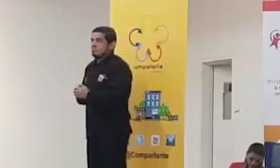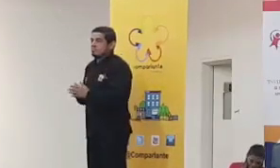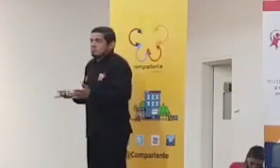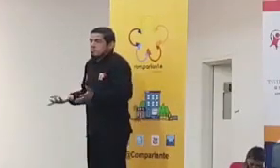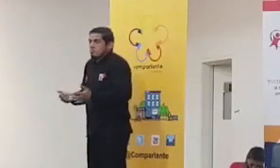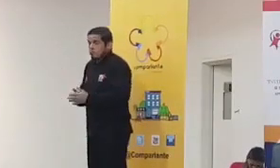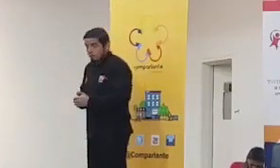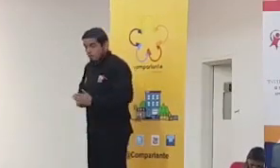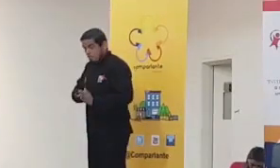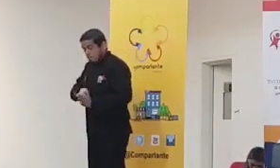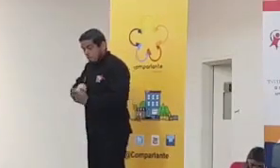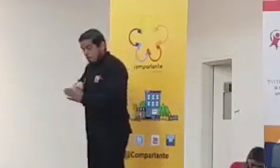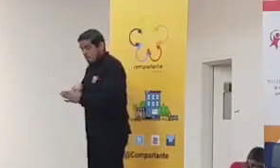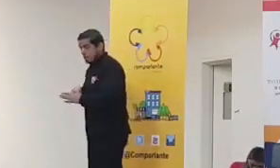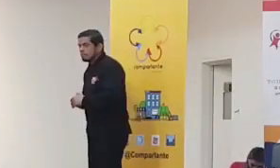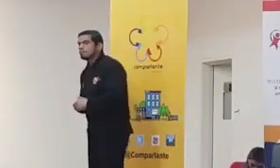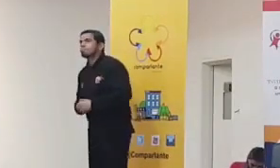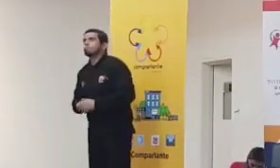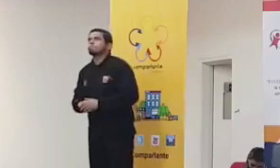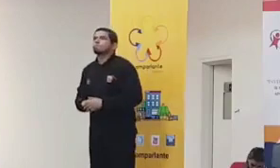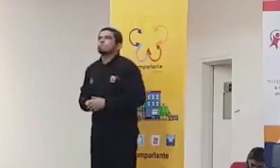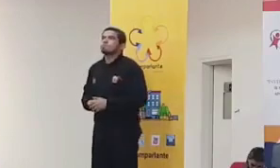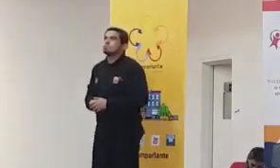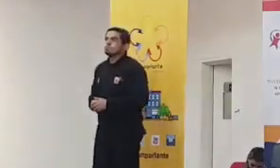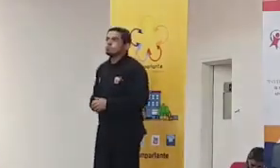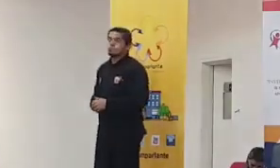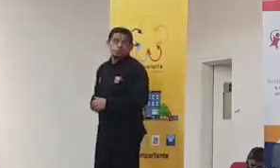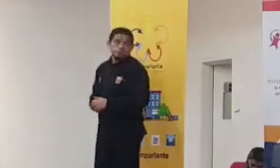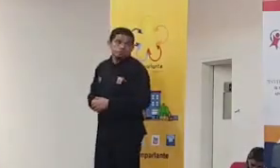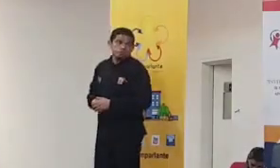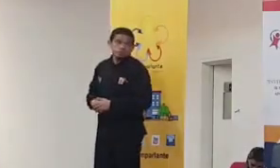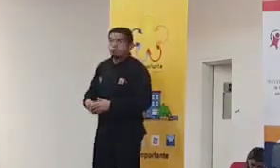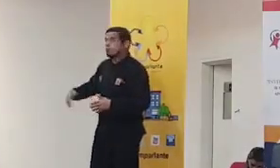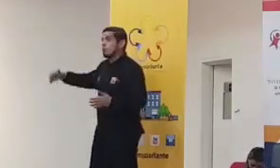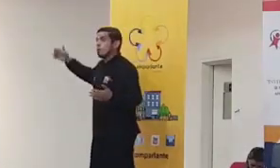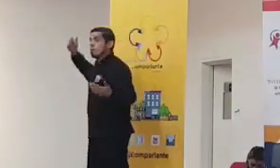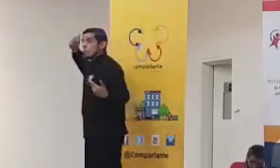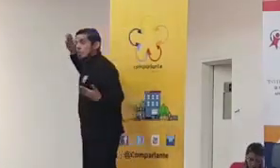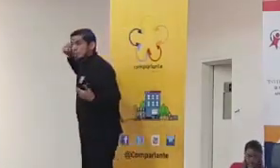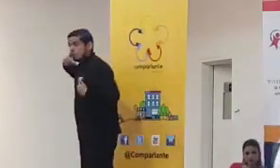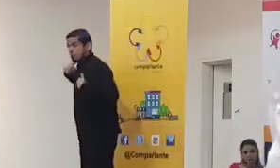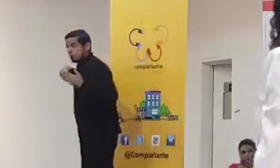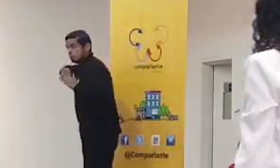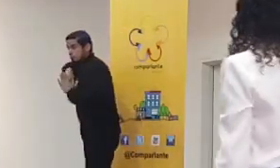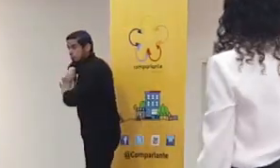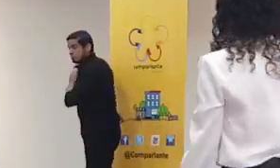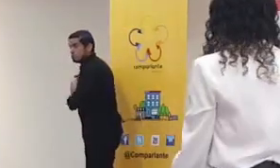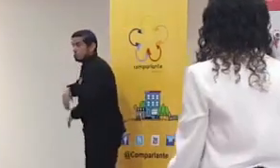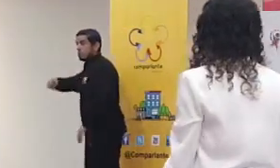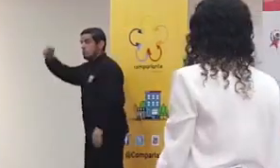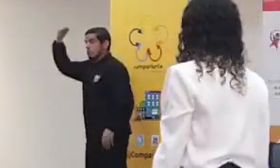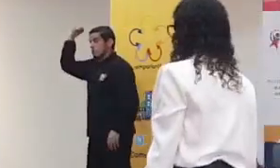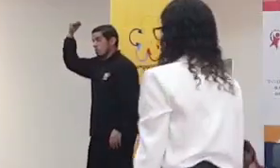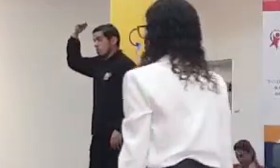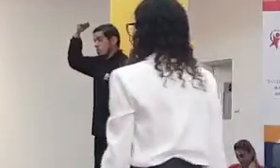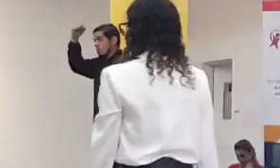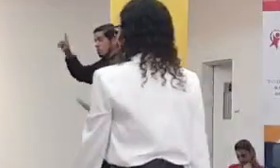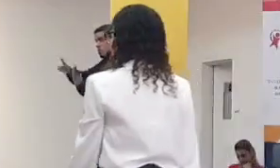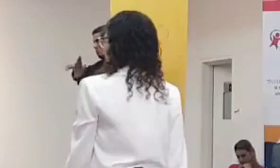Bueno, ¿qué les puedo decir? No quiero hablar de una cosa política, no quiero hablar de los derechos ni de las